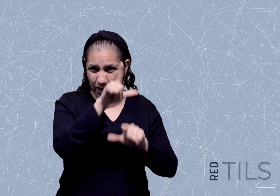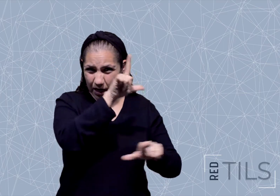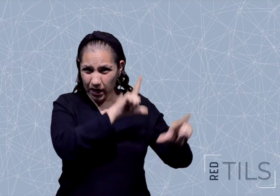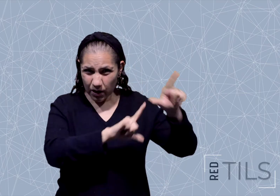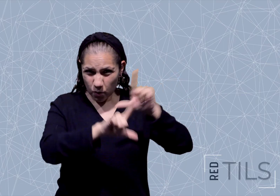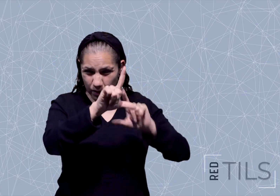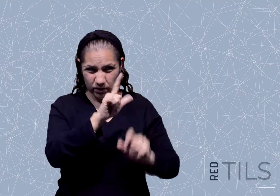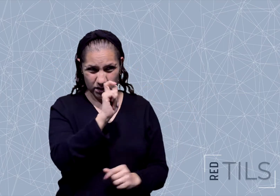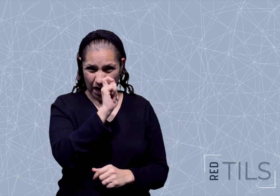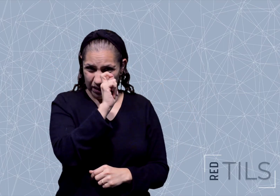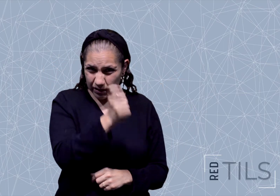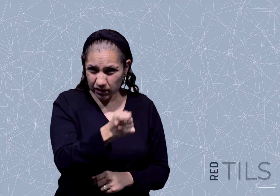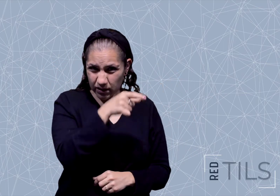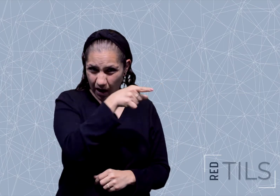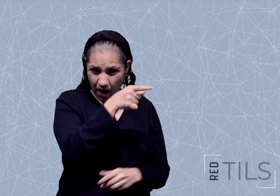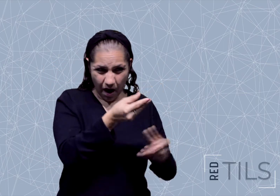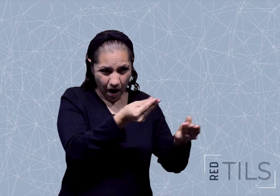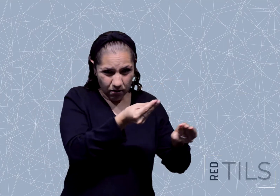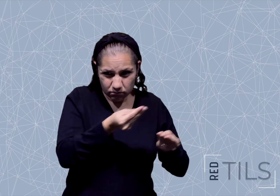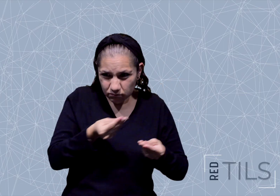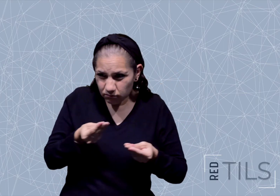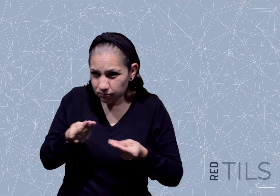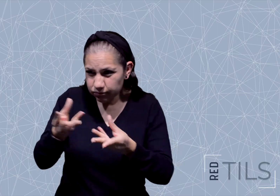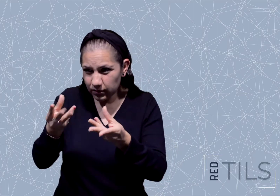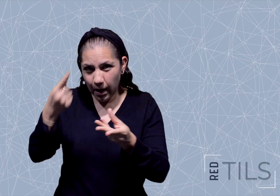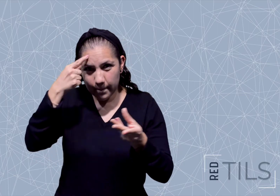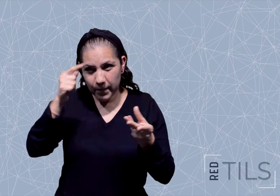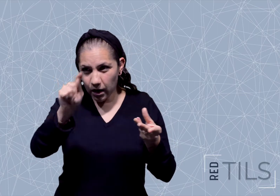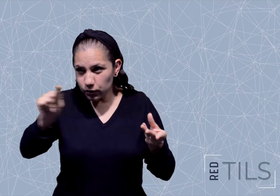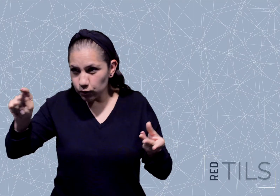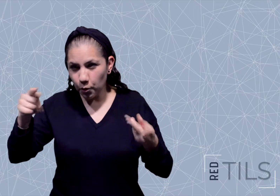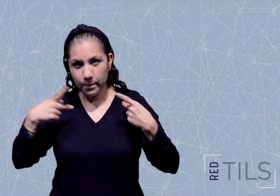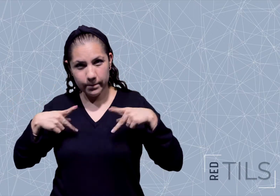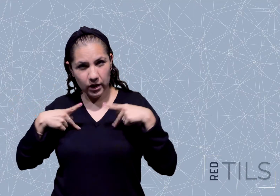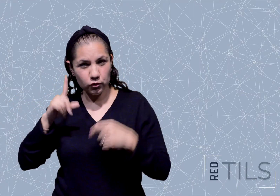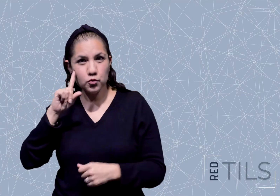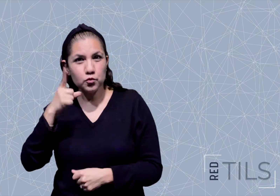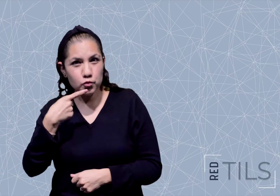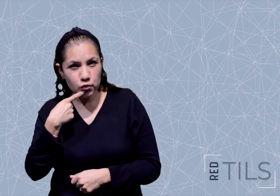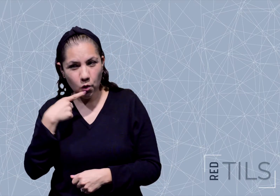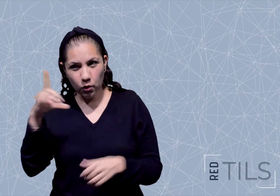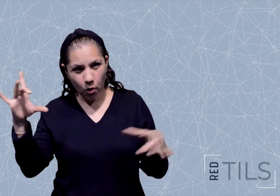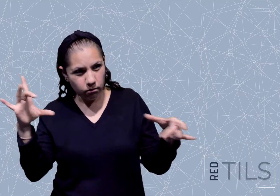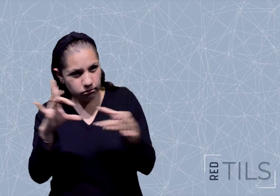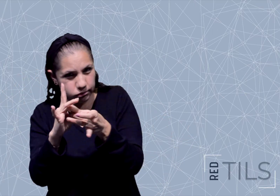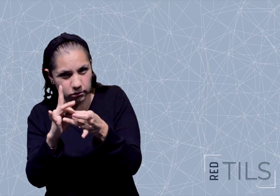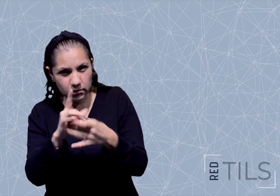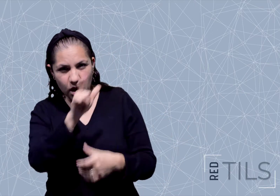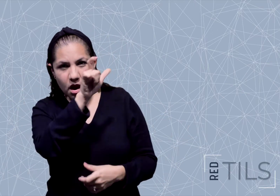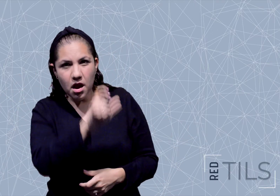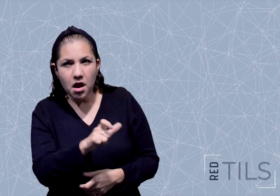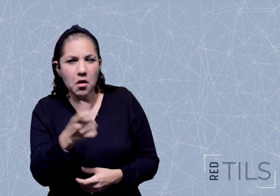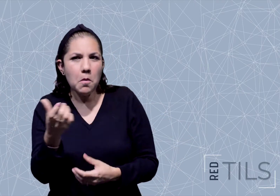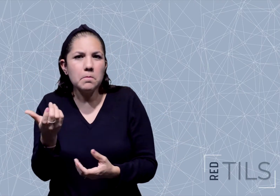medio para proveer y ejercer el derecho al acceso lingüístico de las personas sordas.